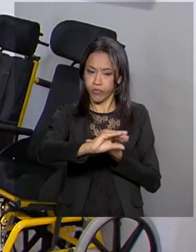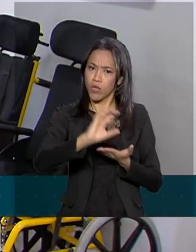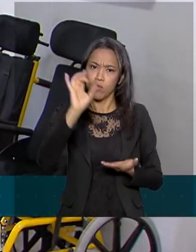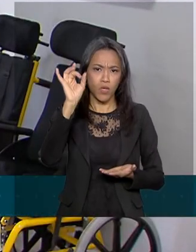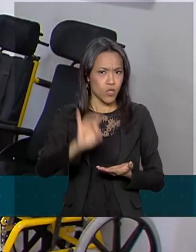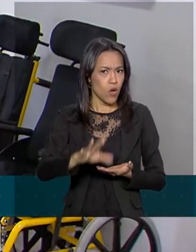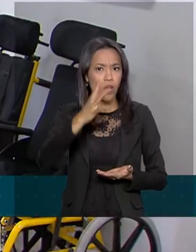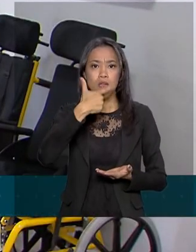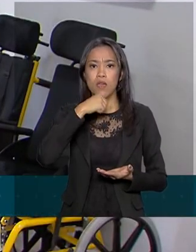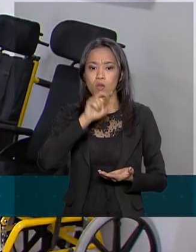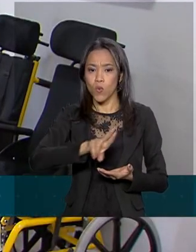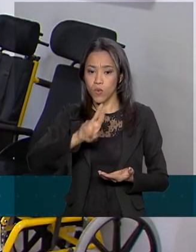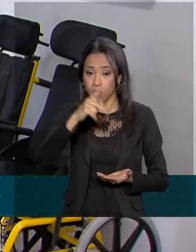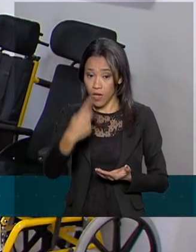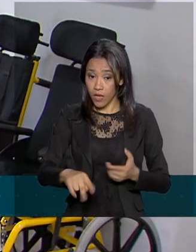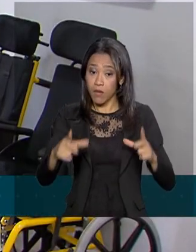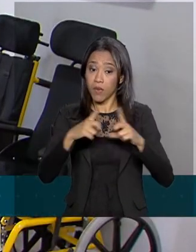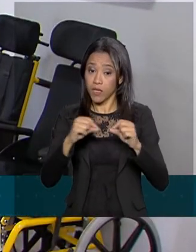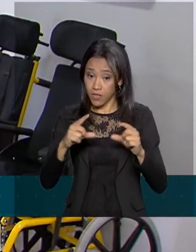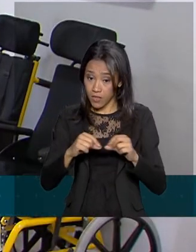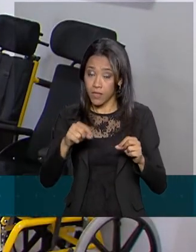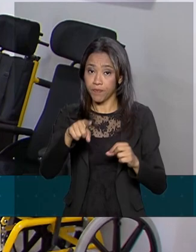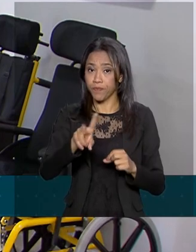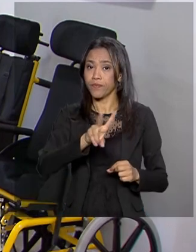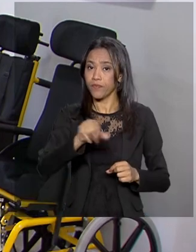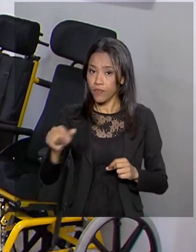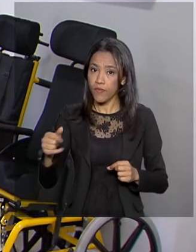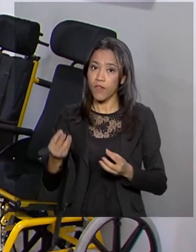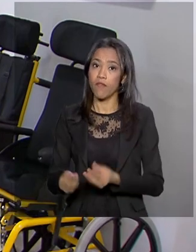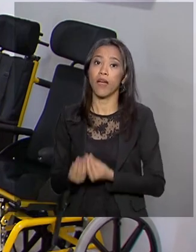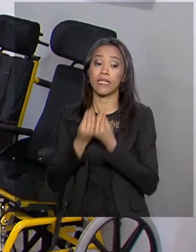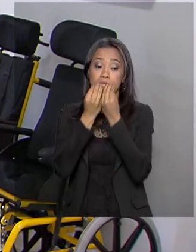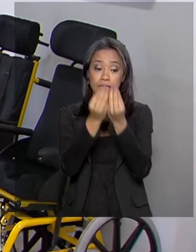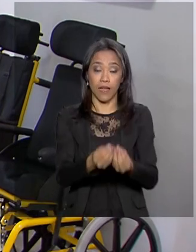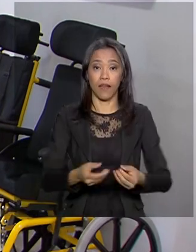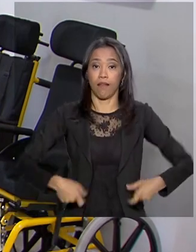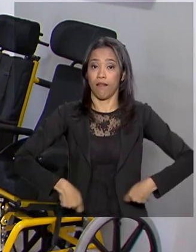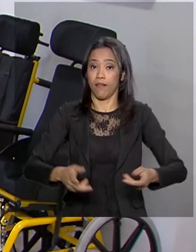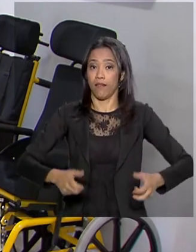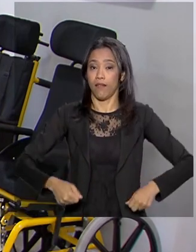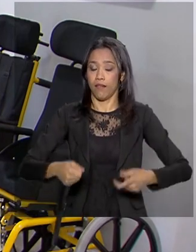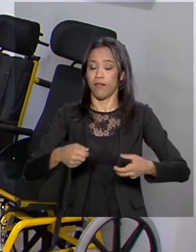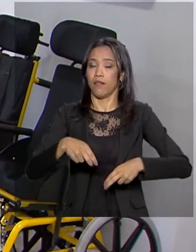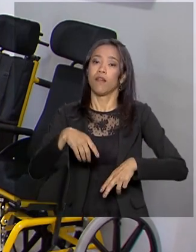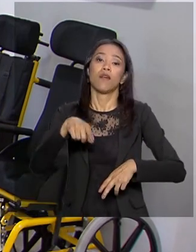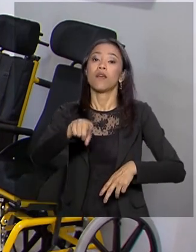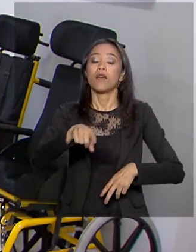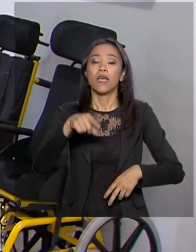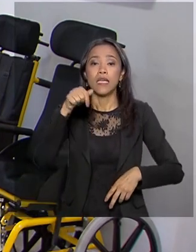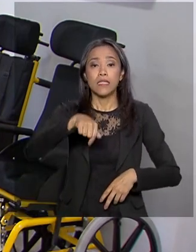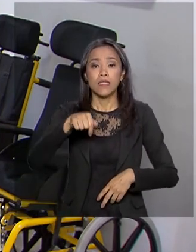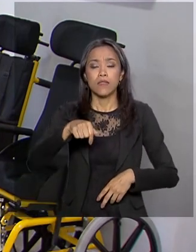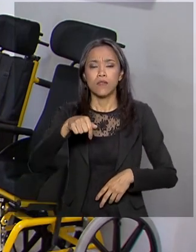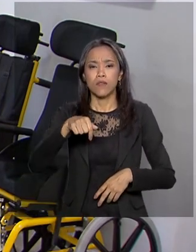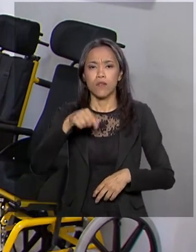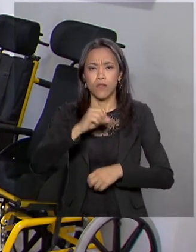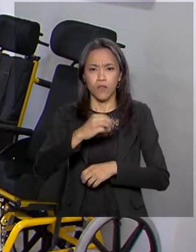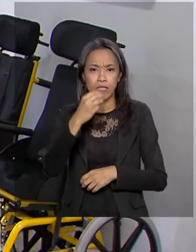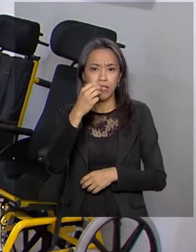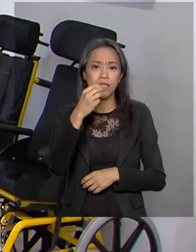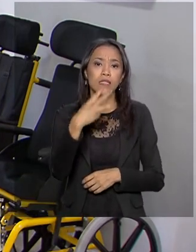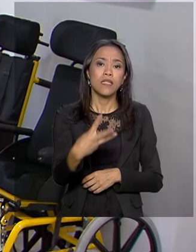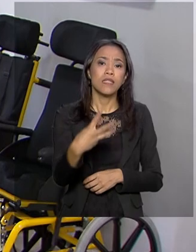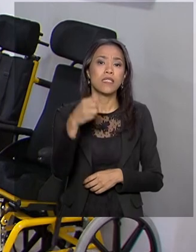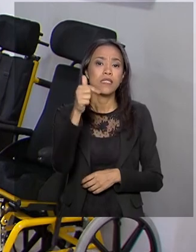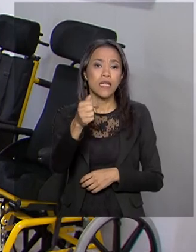Único de Saúde aqui no DF que vão receber cadeiras de rodas. Este ano, o Ministério da Saúde destinou 37 milhões